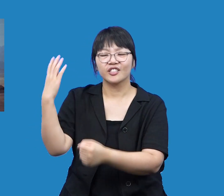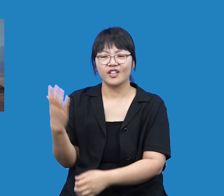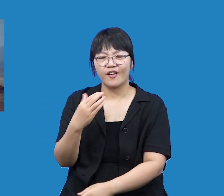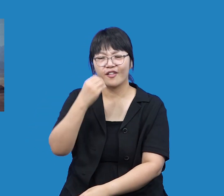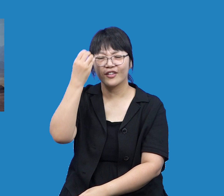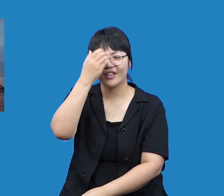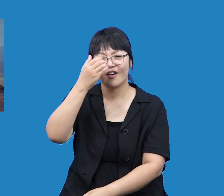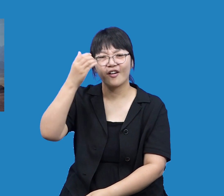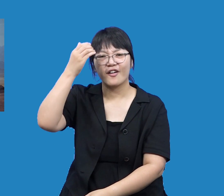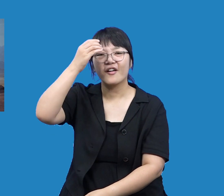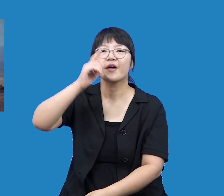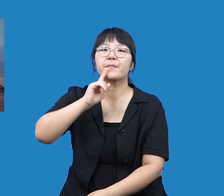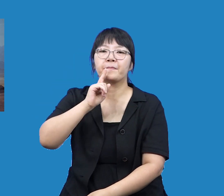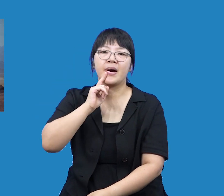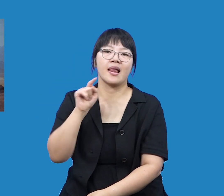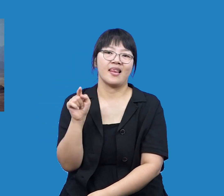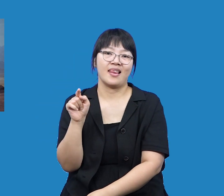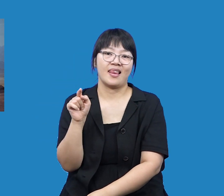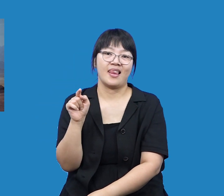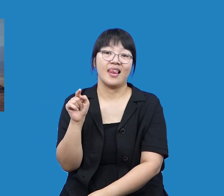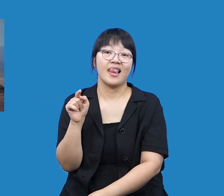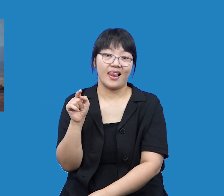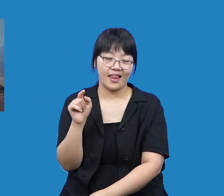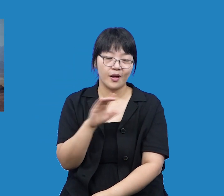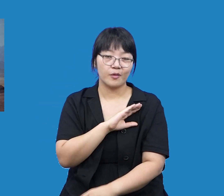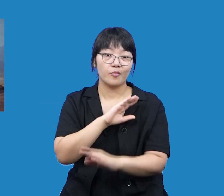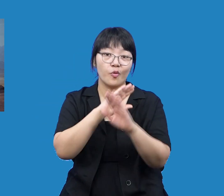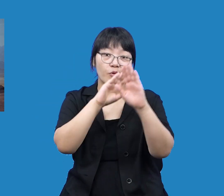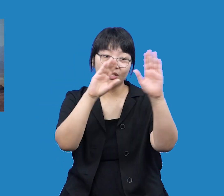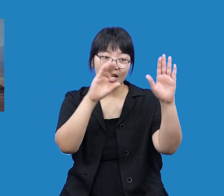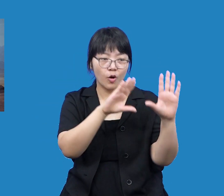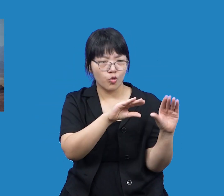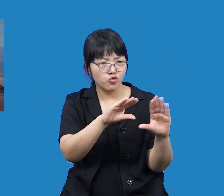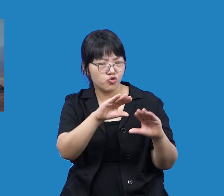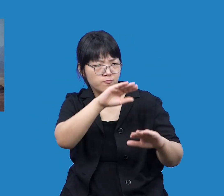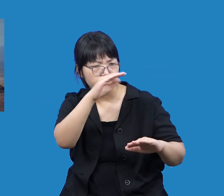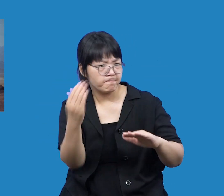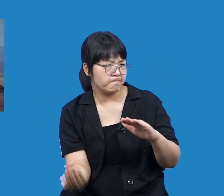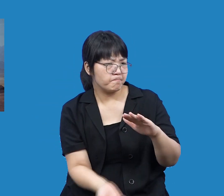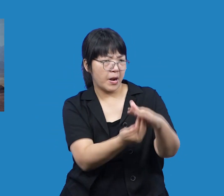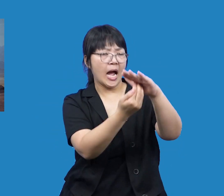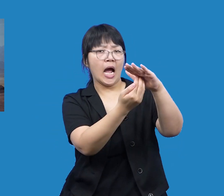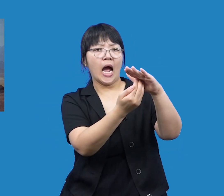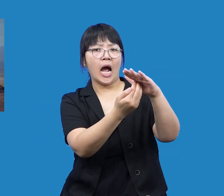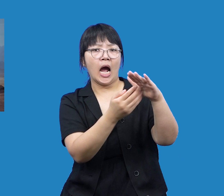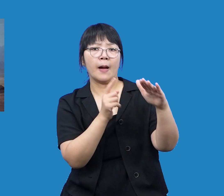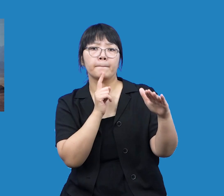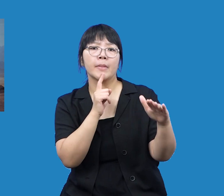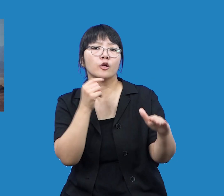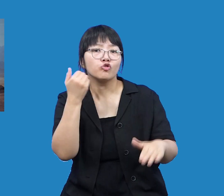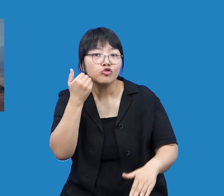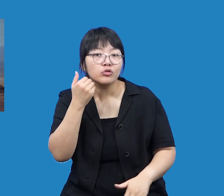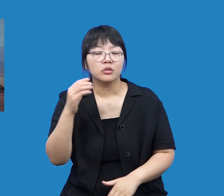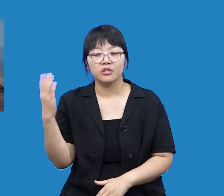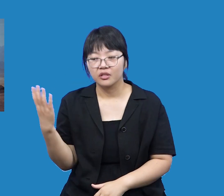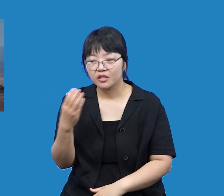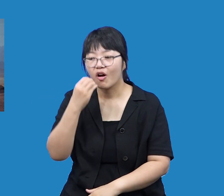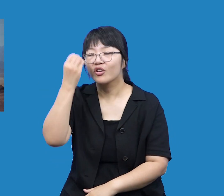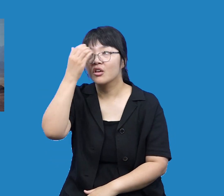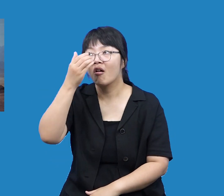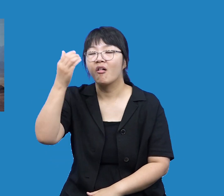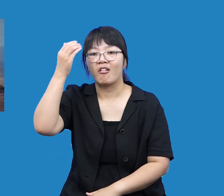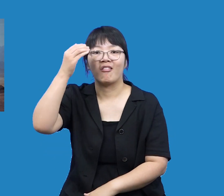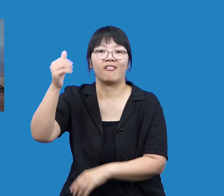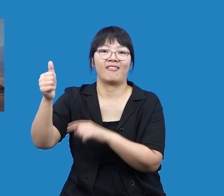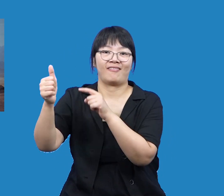모세는 온유함이 지면의 모든 사람보다 뛰어나다. 그는 참으로 온유한 사람이었다. 자,